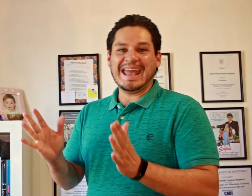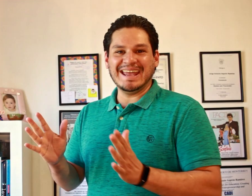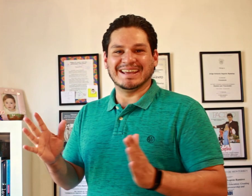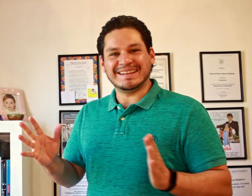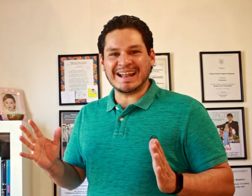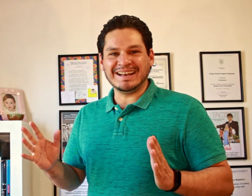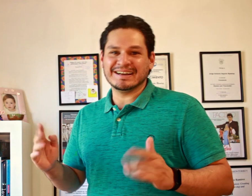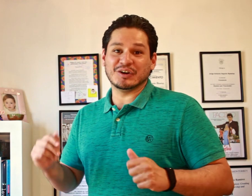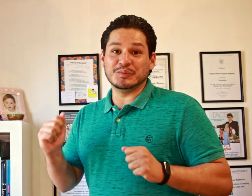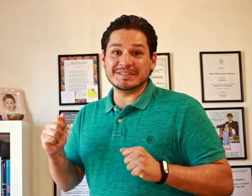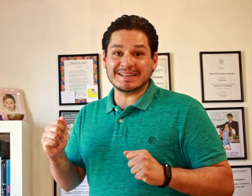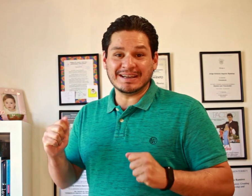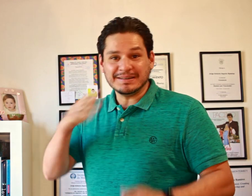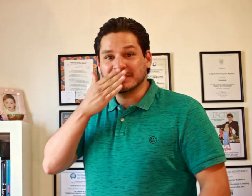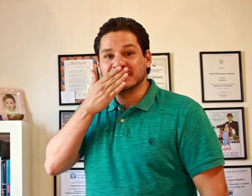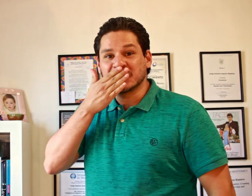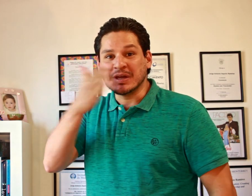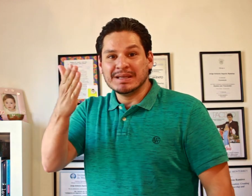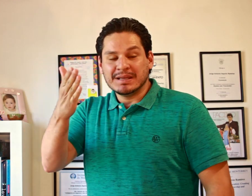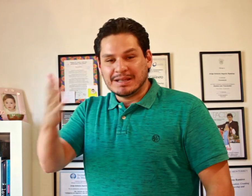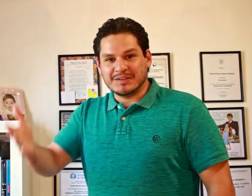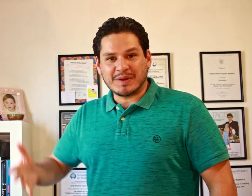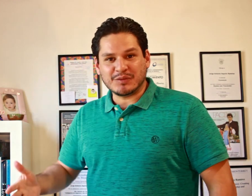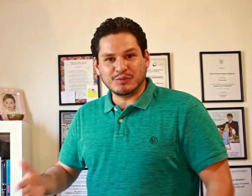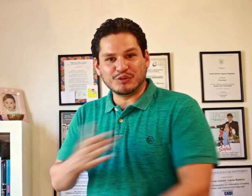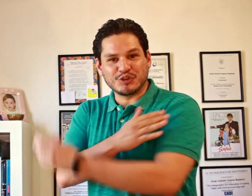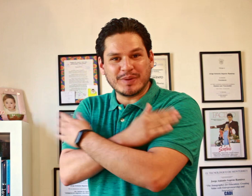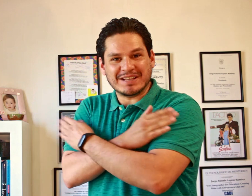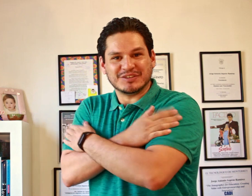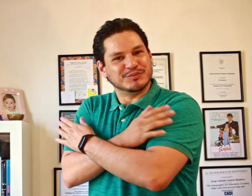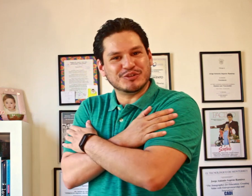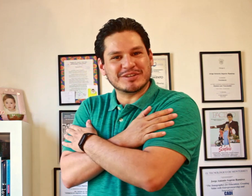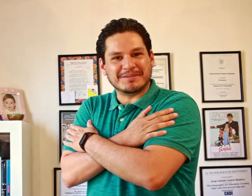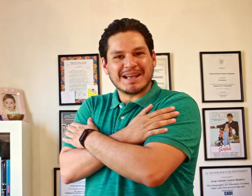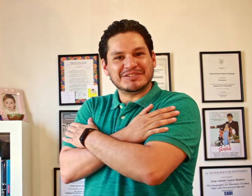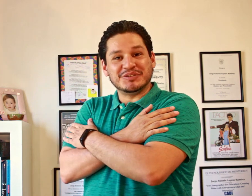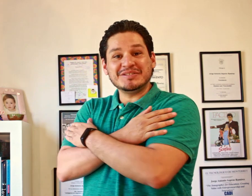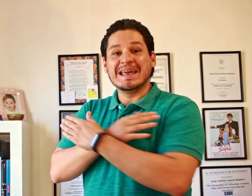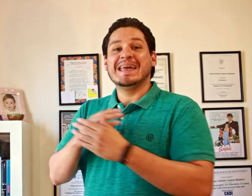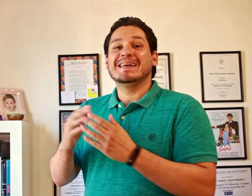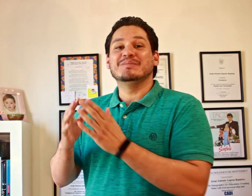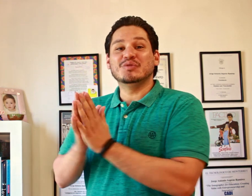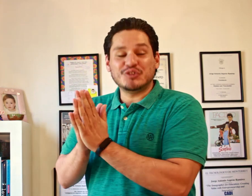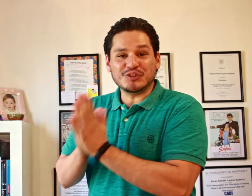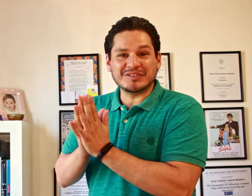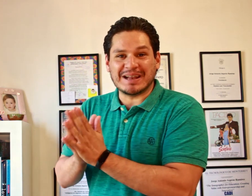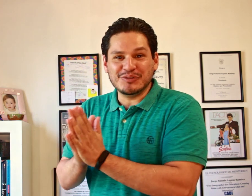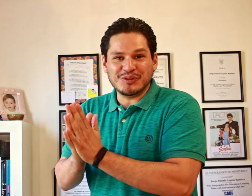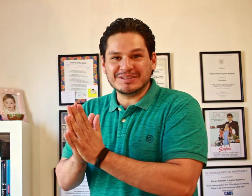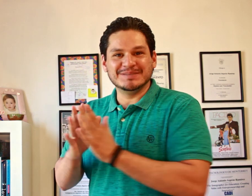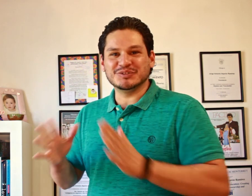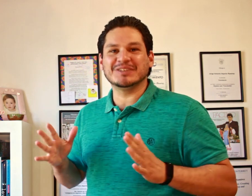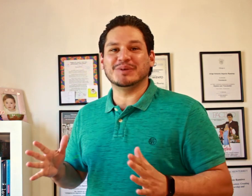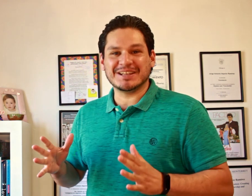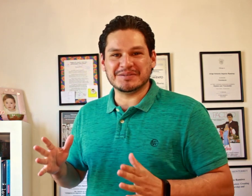Hey, ¿qué tal? ¿Cómo están? Les mando muchos besos, muchos abrazos, muchos saludos y muchas buenas